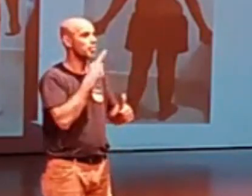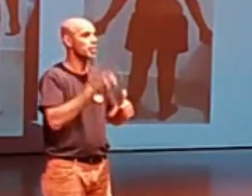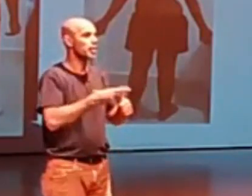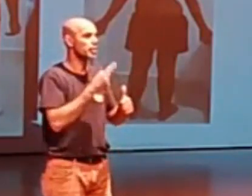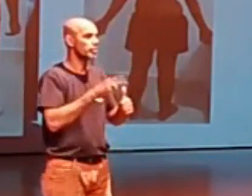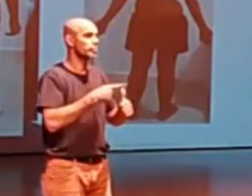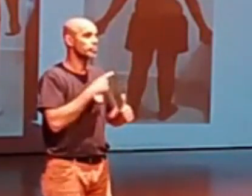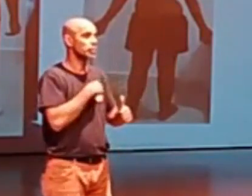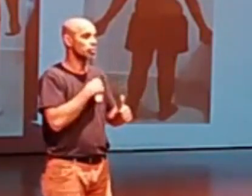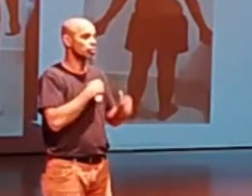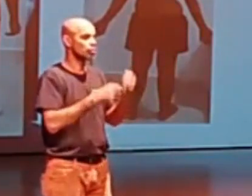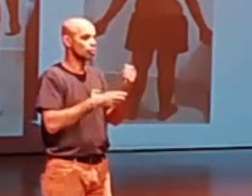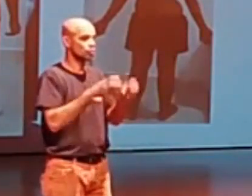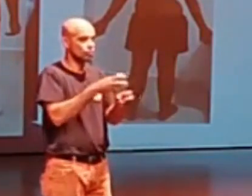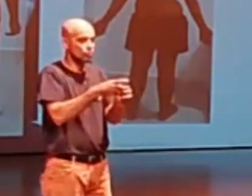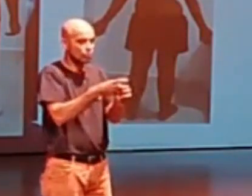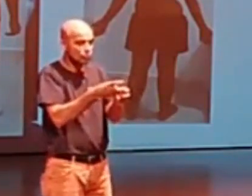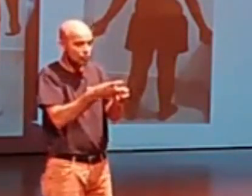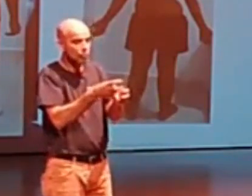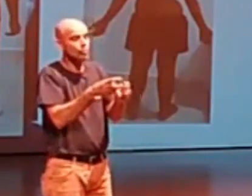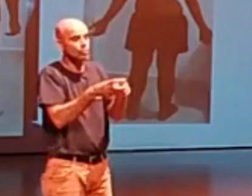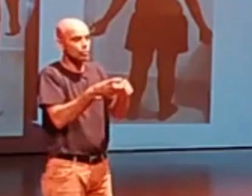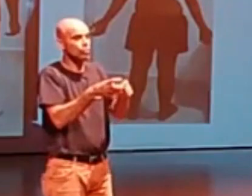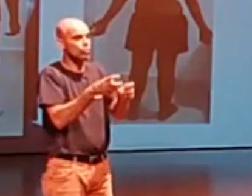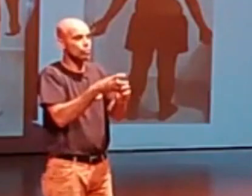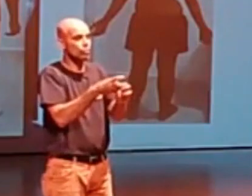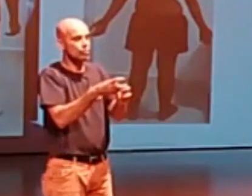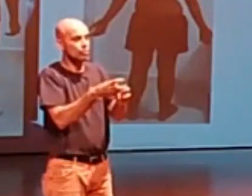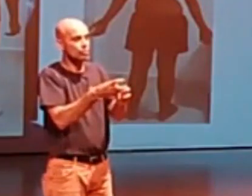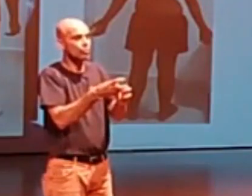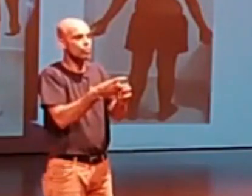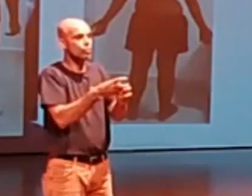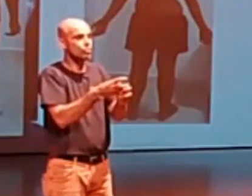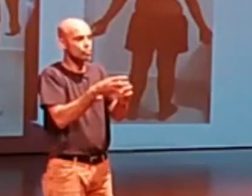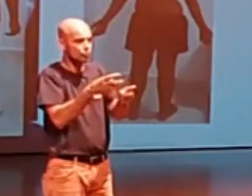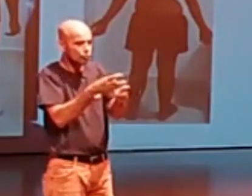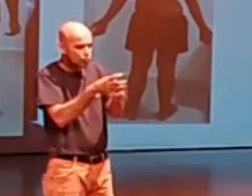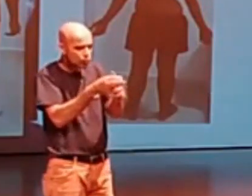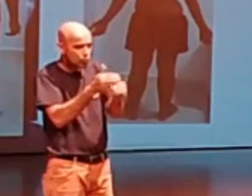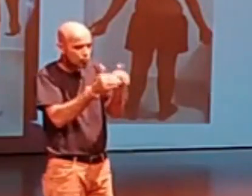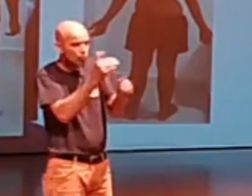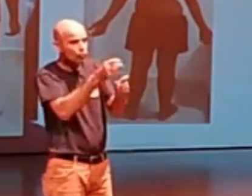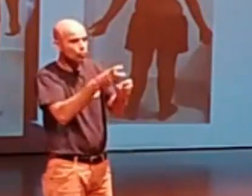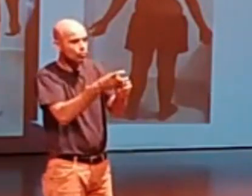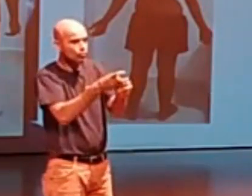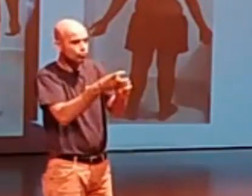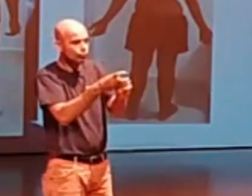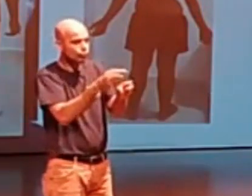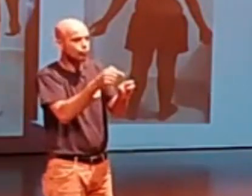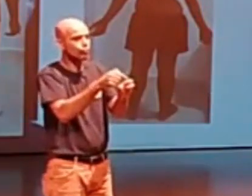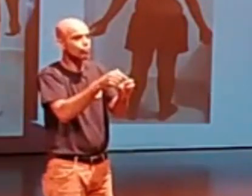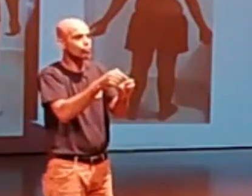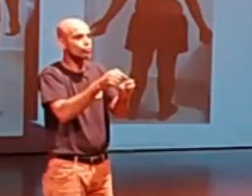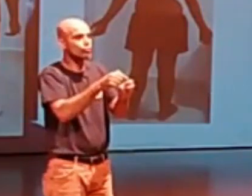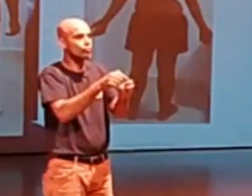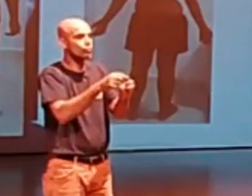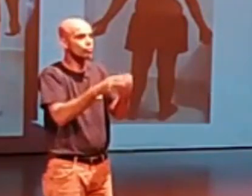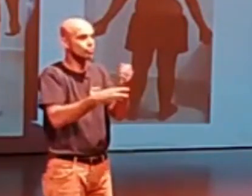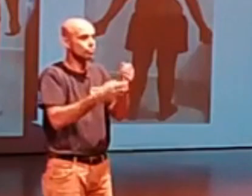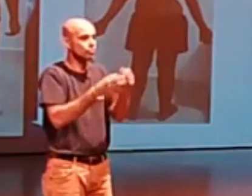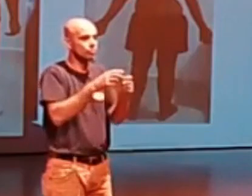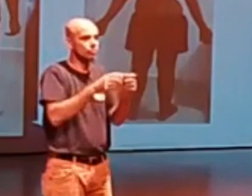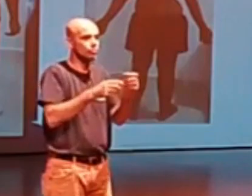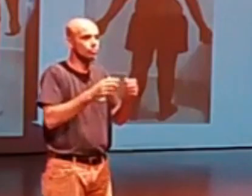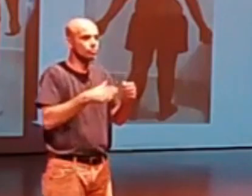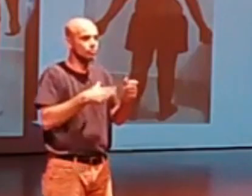tinha uma vértebra que se chama congênita, tá? Teve um problema na fusão da vértebra no desenvolvimento desse paciente. Ele teve o tronco, ele